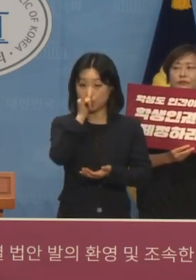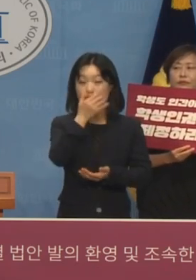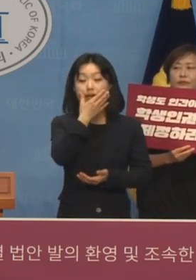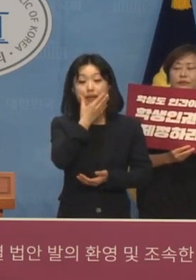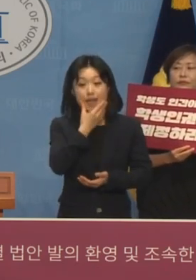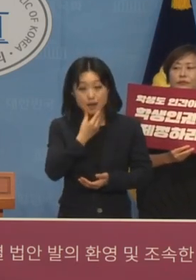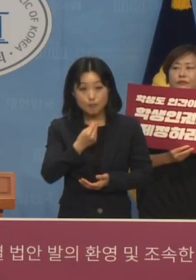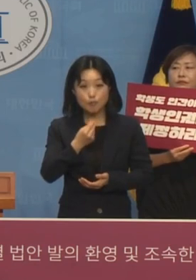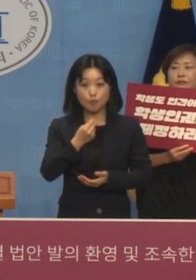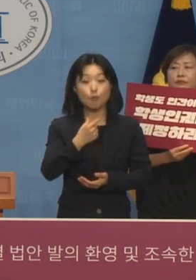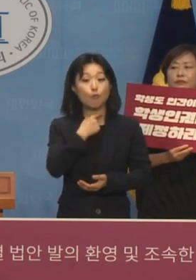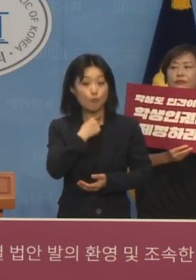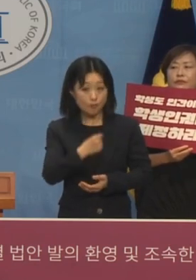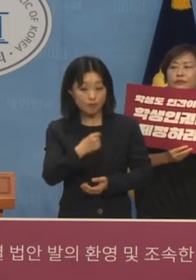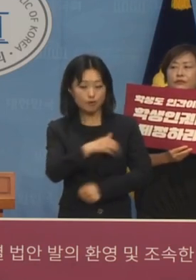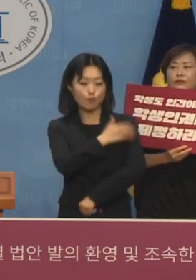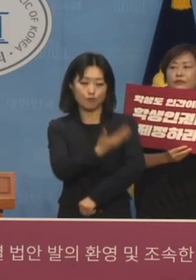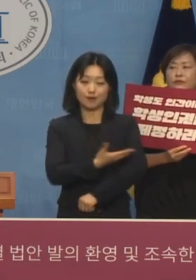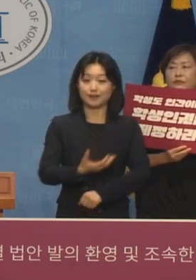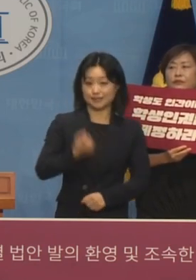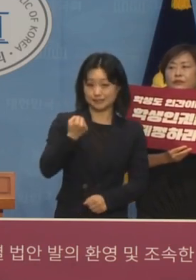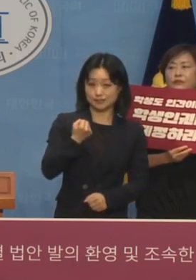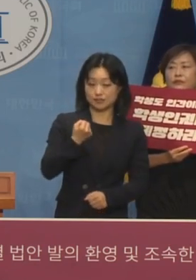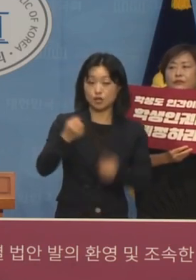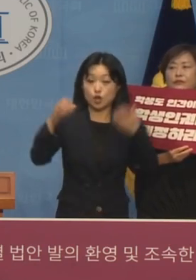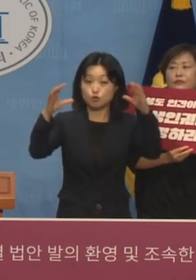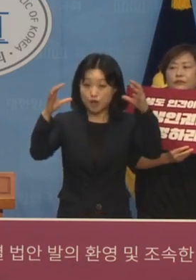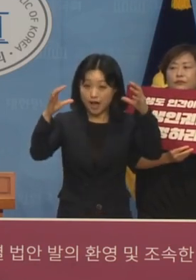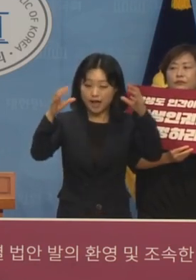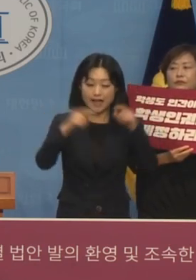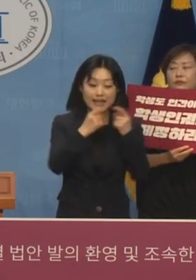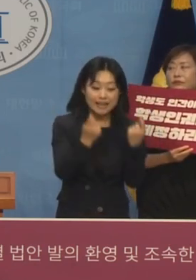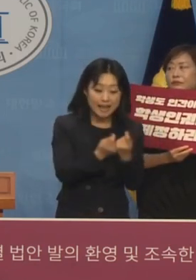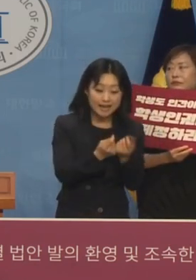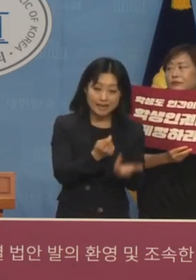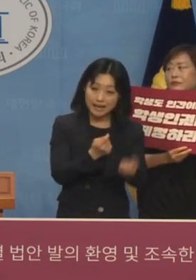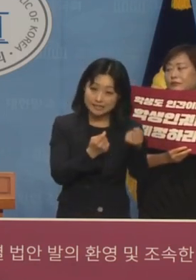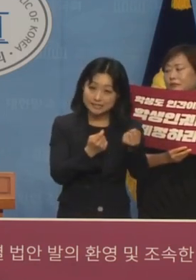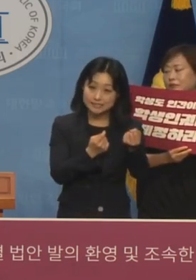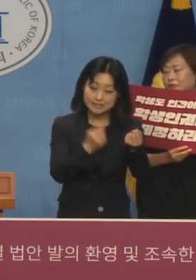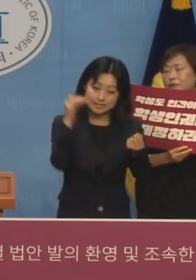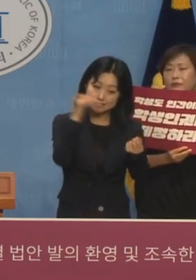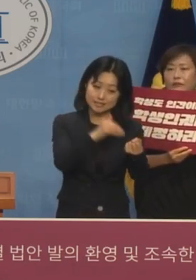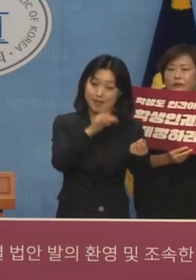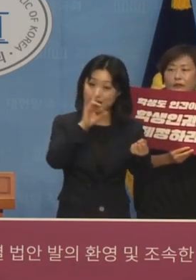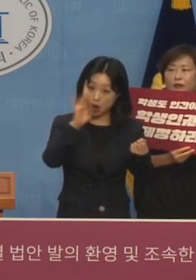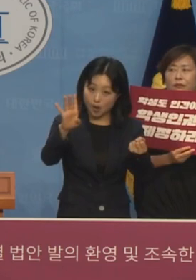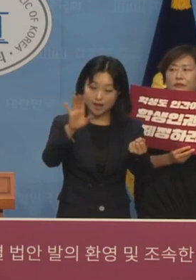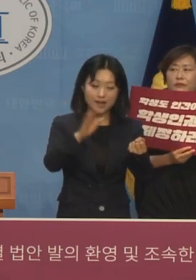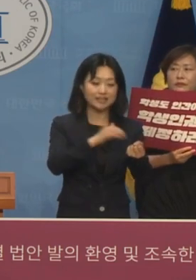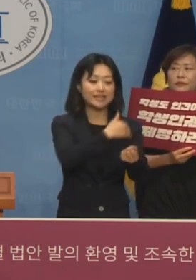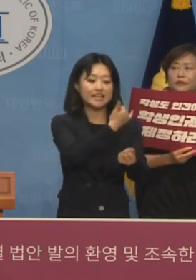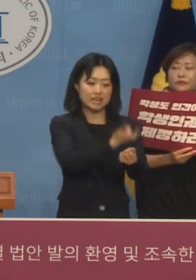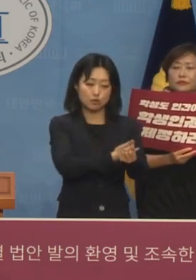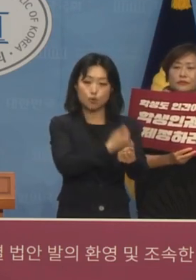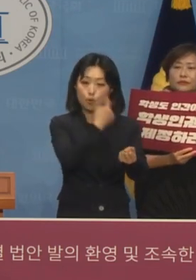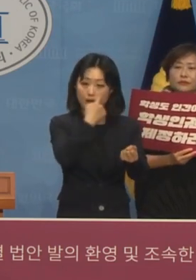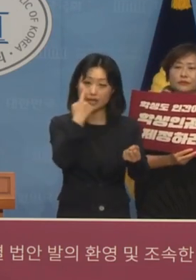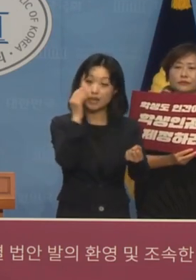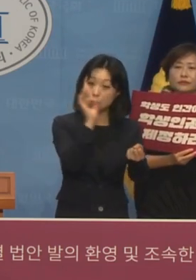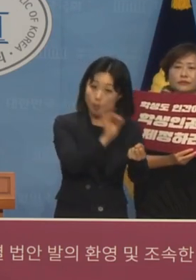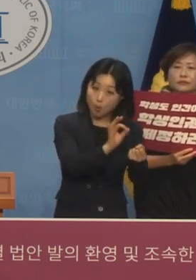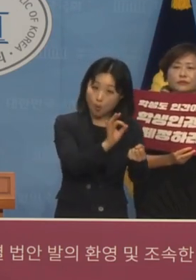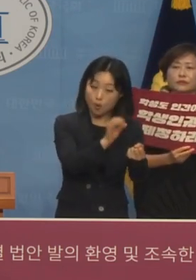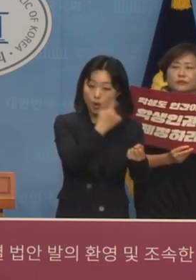행복을 추구할 권리를 가진다. 국가는 개인이 가지는 불가침의 기본적 인권을 확인하고